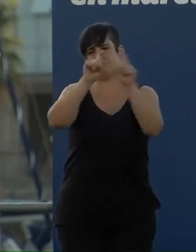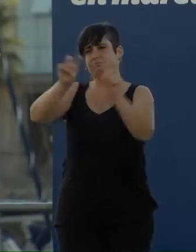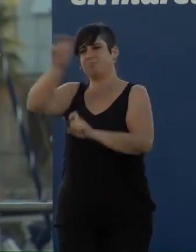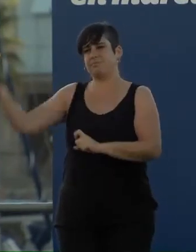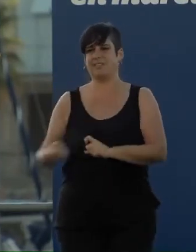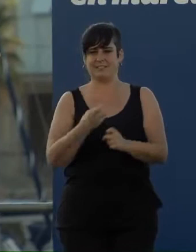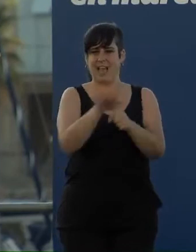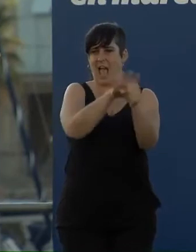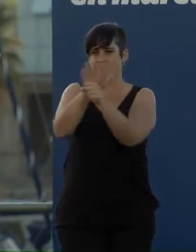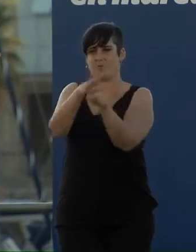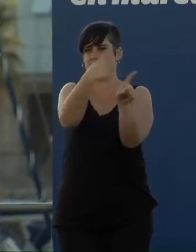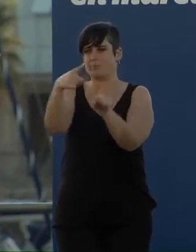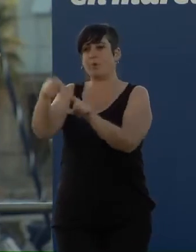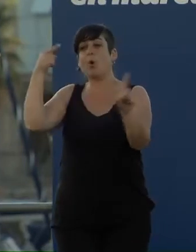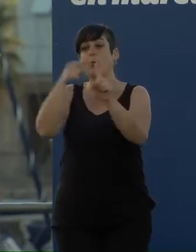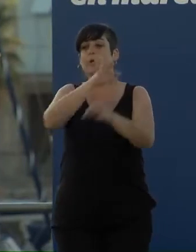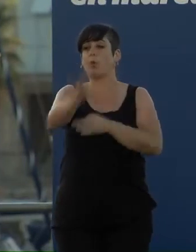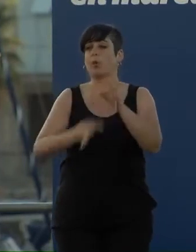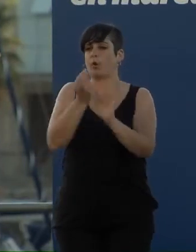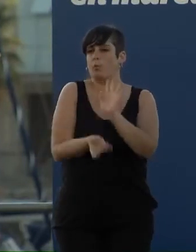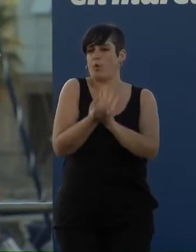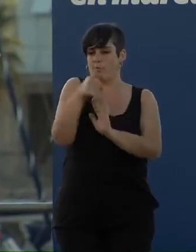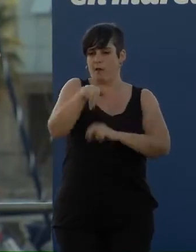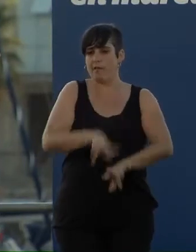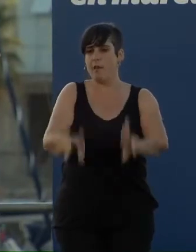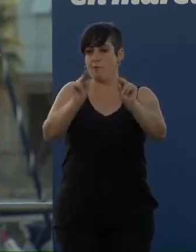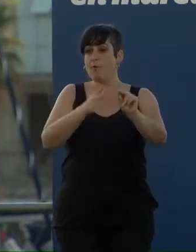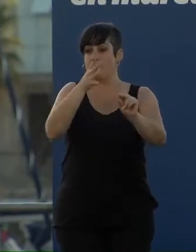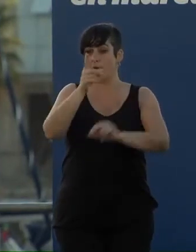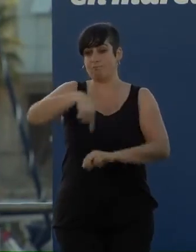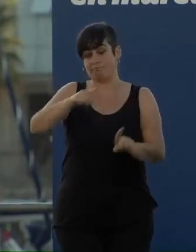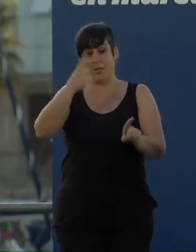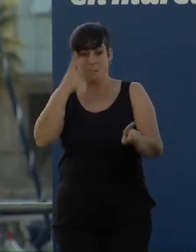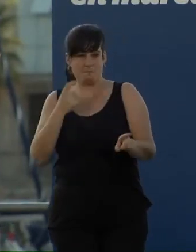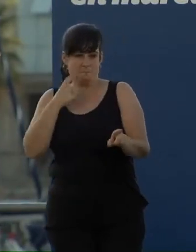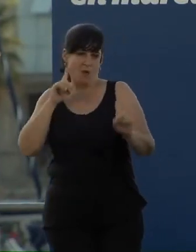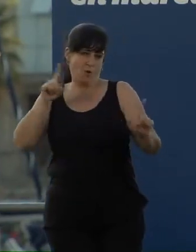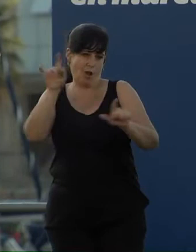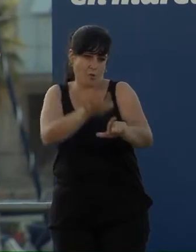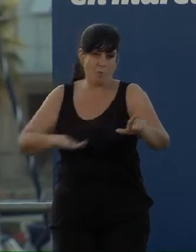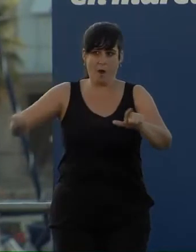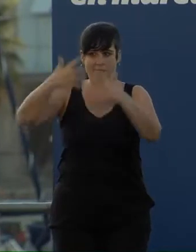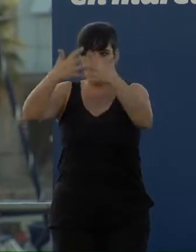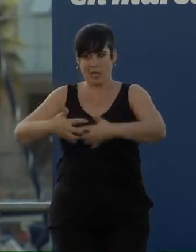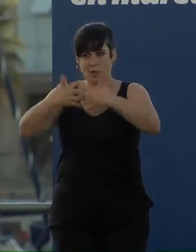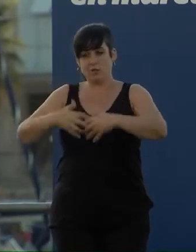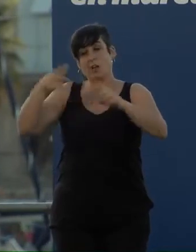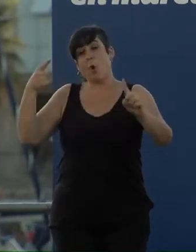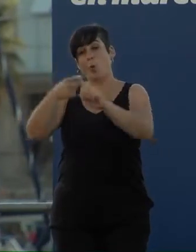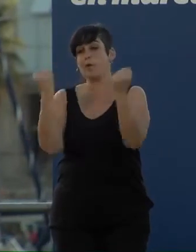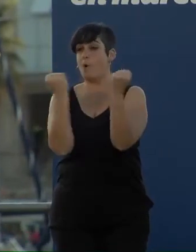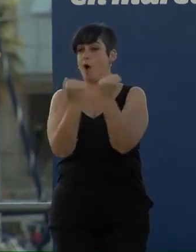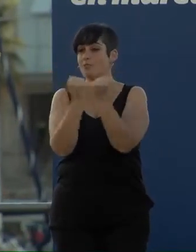completar aquí o ciclo productivo por eso facos política Industrial e crearemos o banco de parcelas industriais para que industrias auxiliares puedan servir